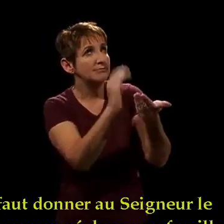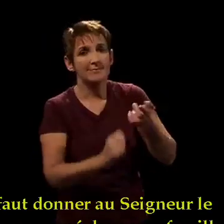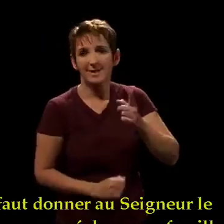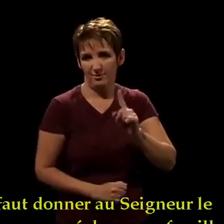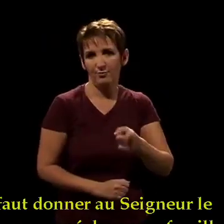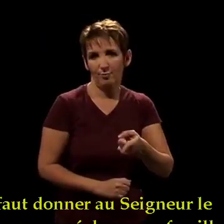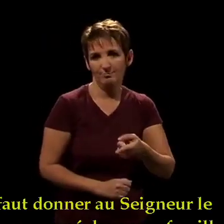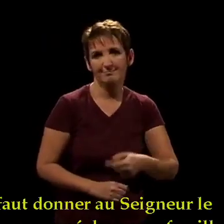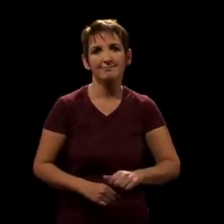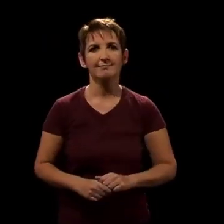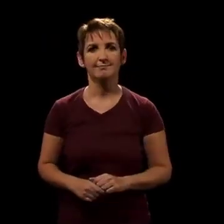famille.